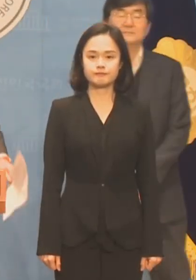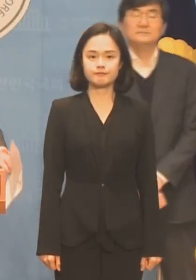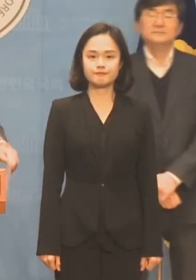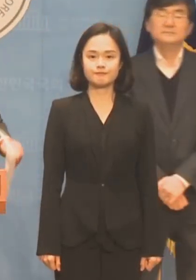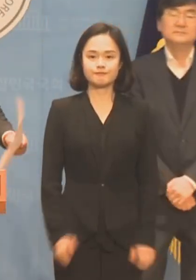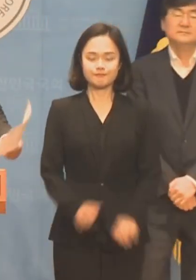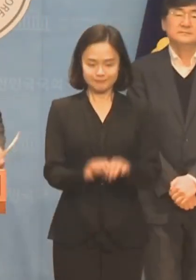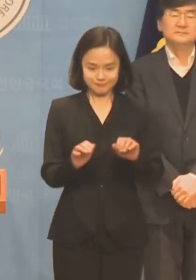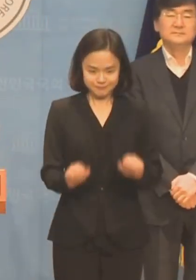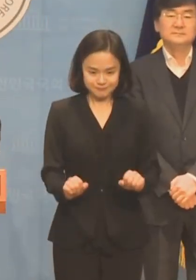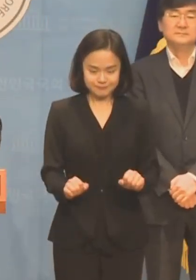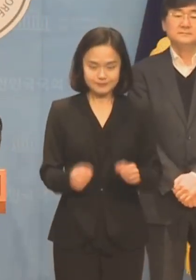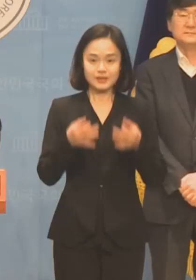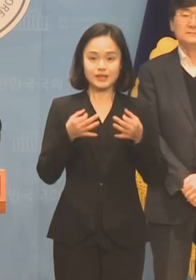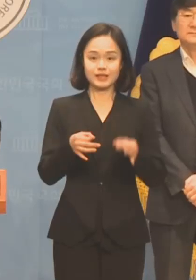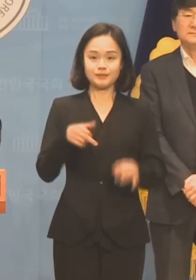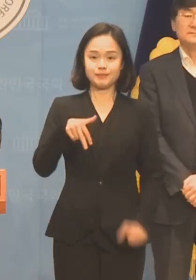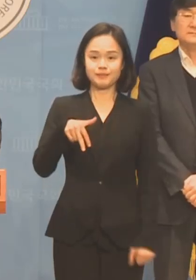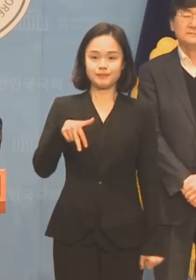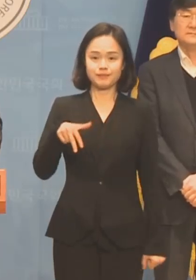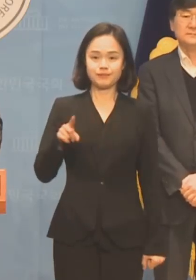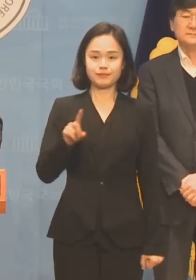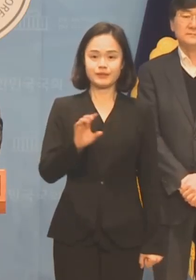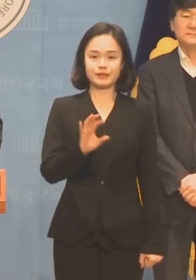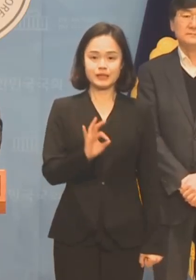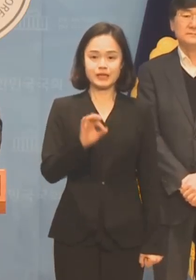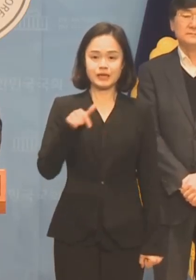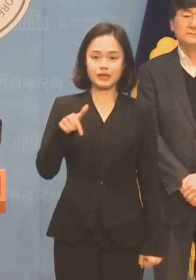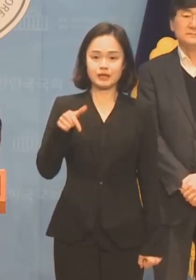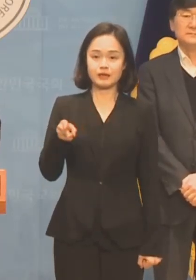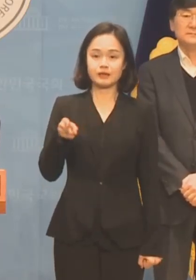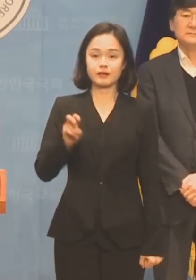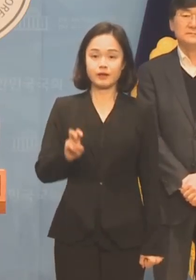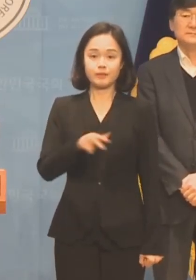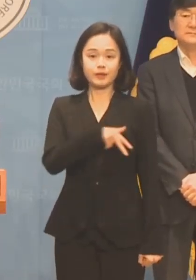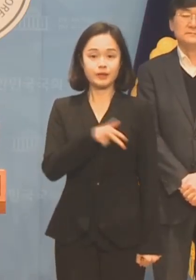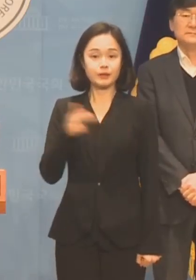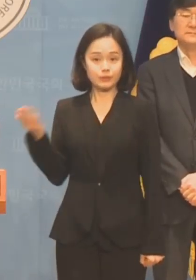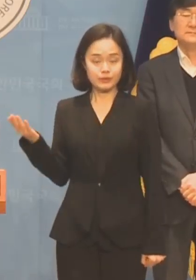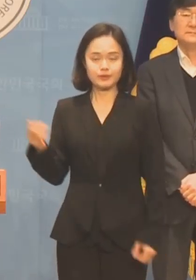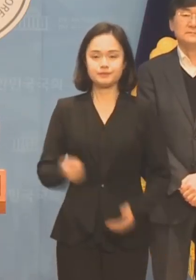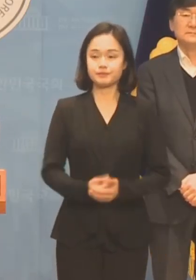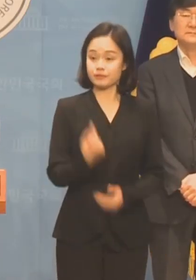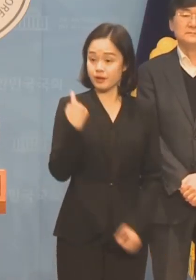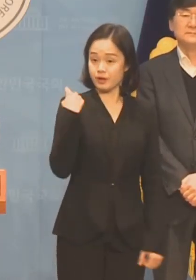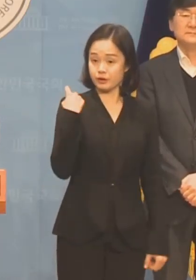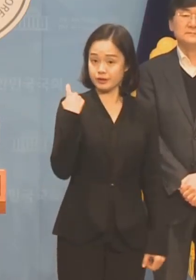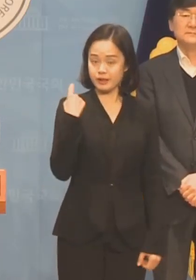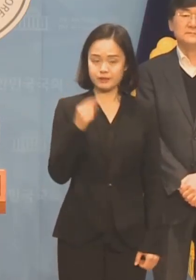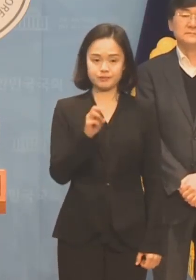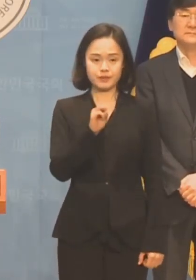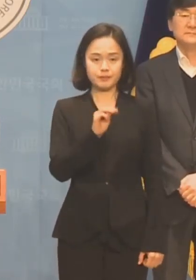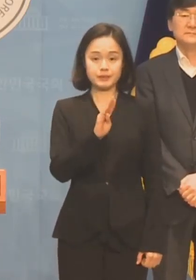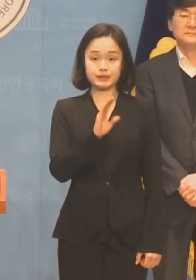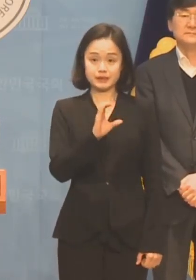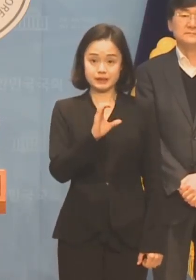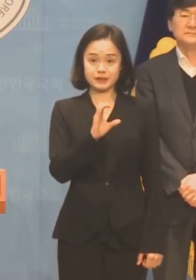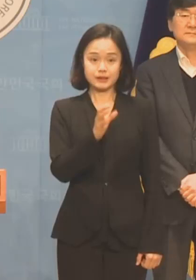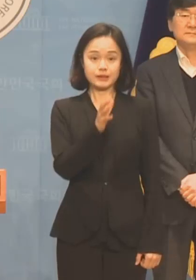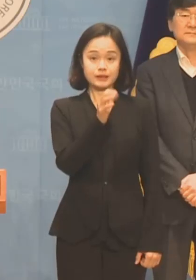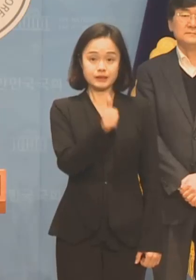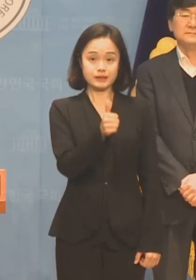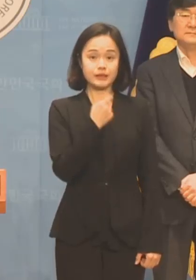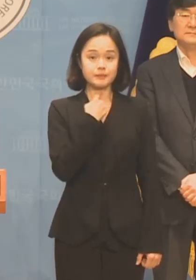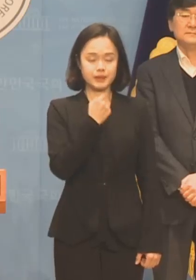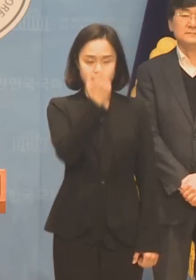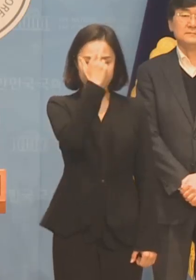예, 김장겸 의원입니다. 어제 서울 서부지방법원이 최승호 전 MBC 사장과 박성재 전 MBC 사장